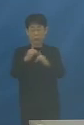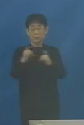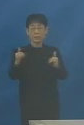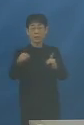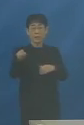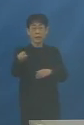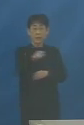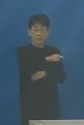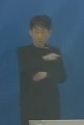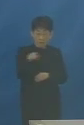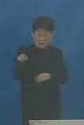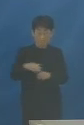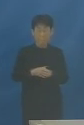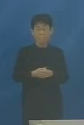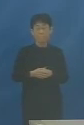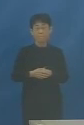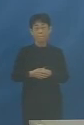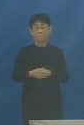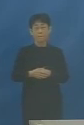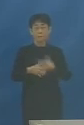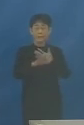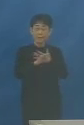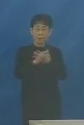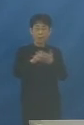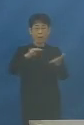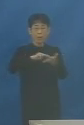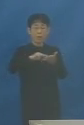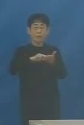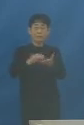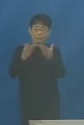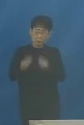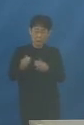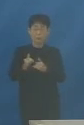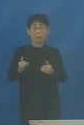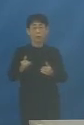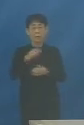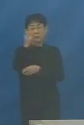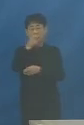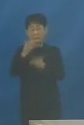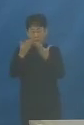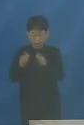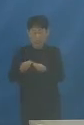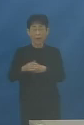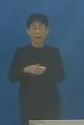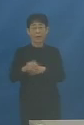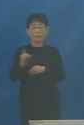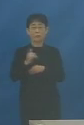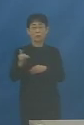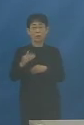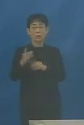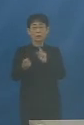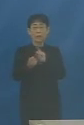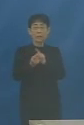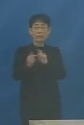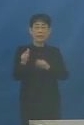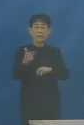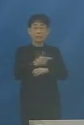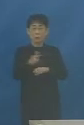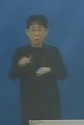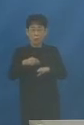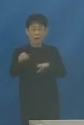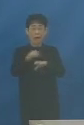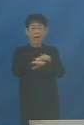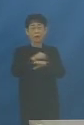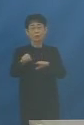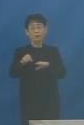もうすでに例えばワクチン済みの人だとか検査した人だとかそういう方々にあのいろんな特典を用意をしてい